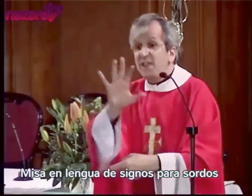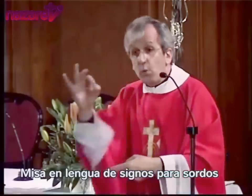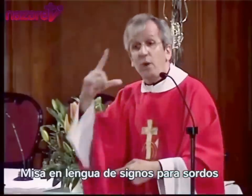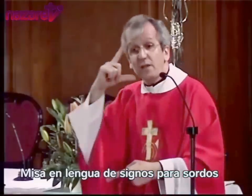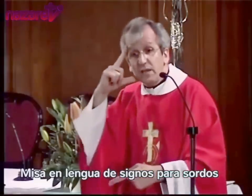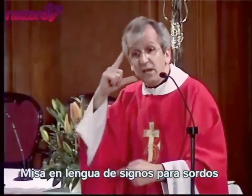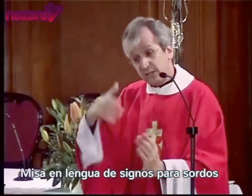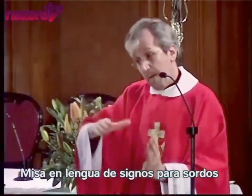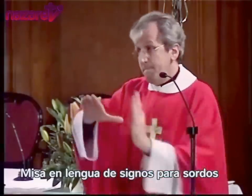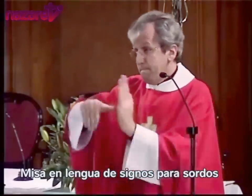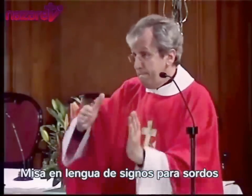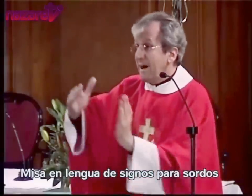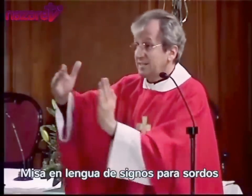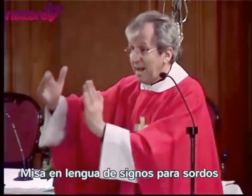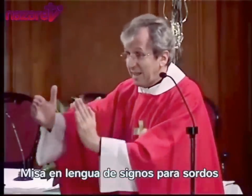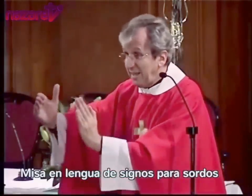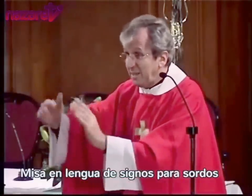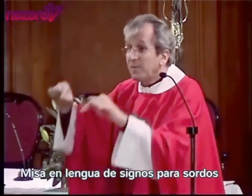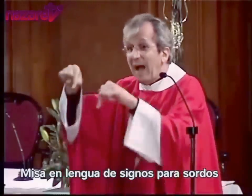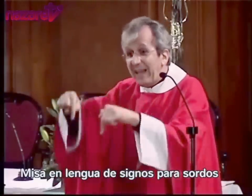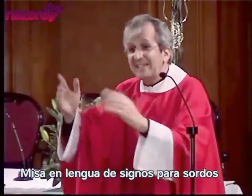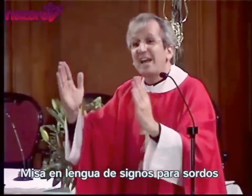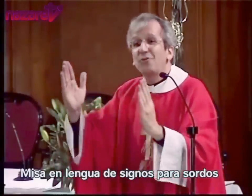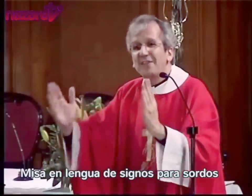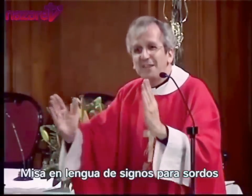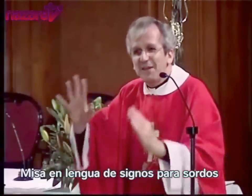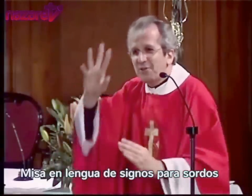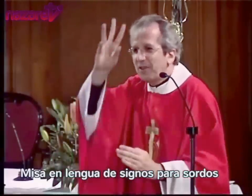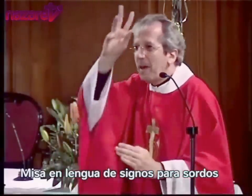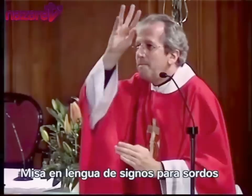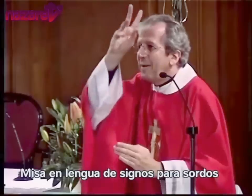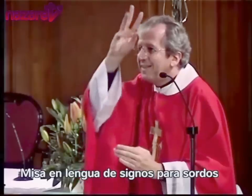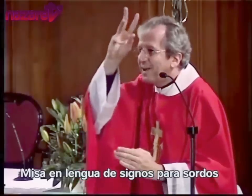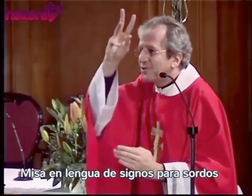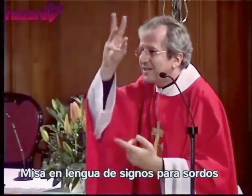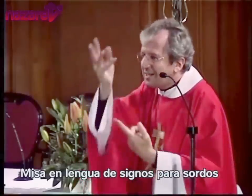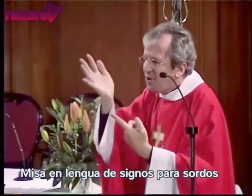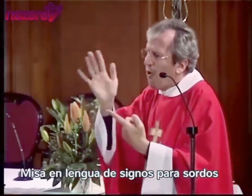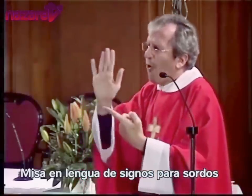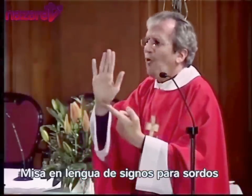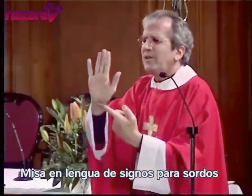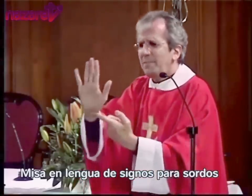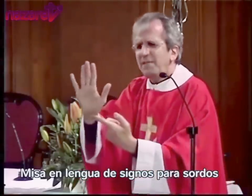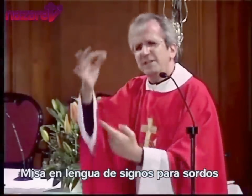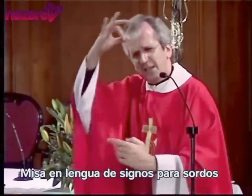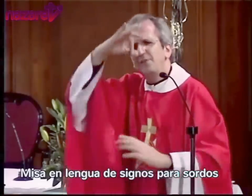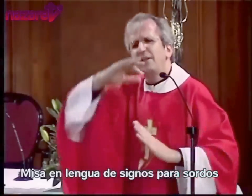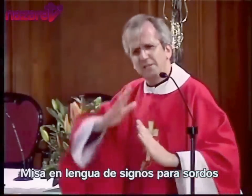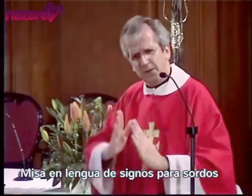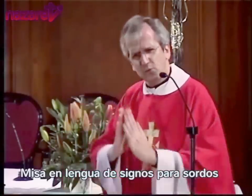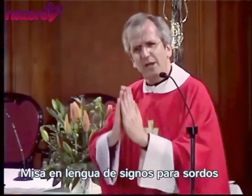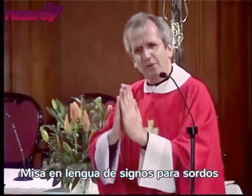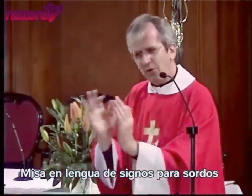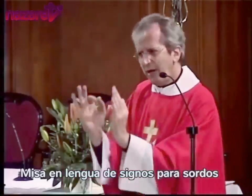después, 50 días más tarde, hay ese acontecimiento de Pentecostés, otra manifestación